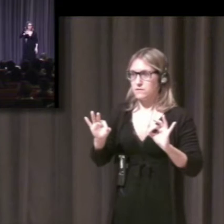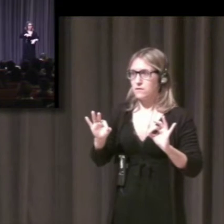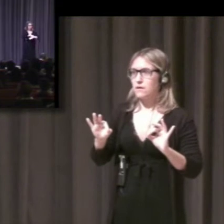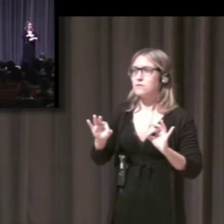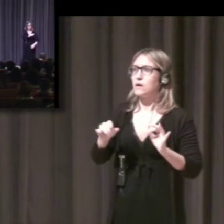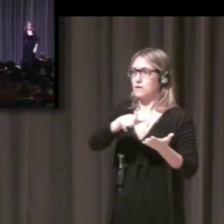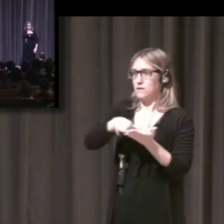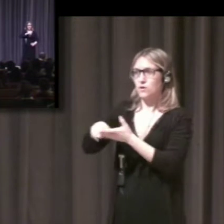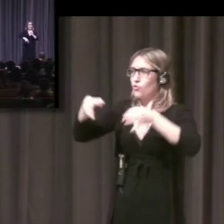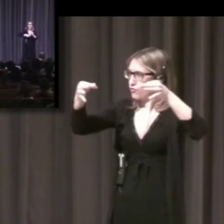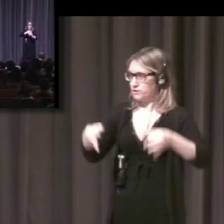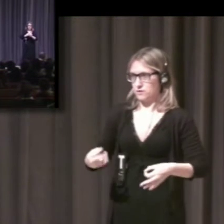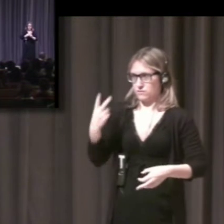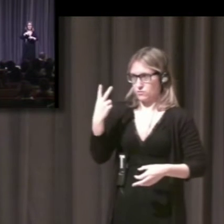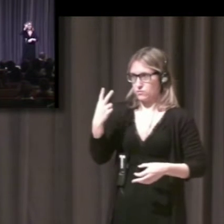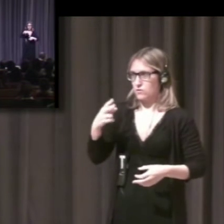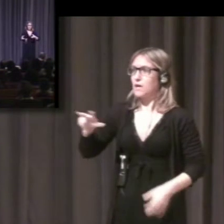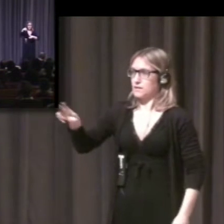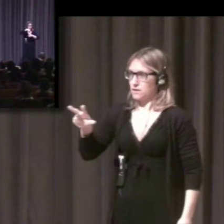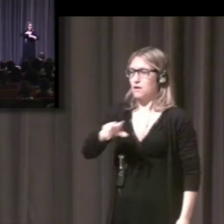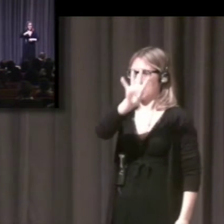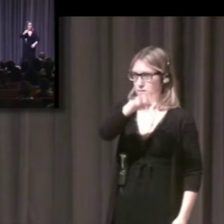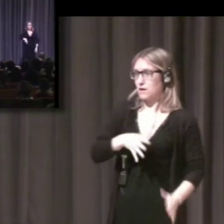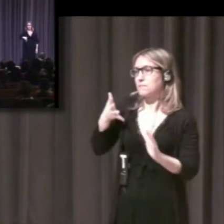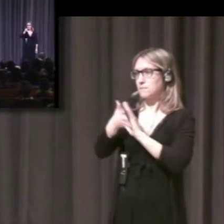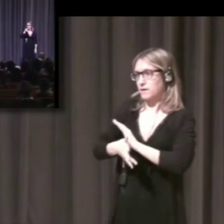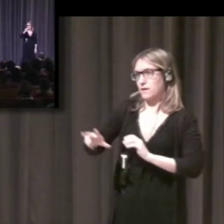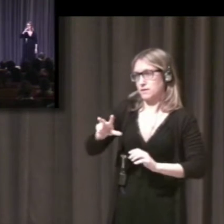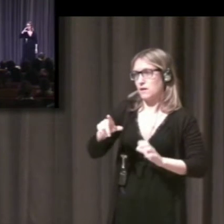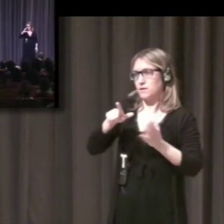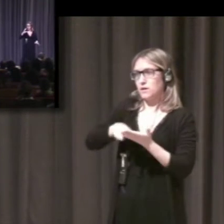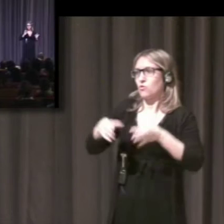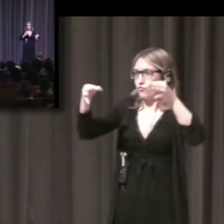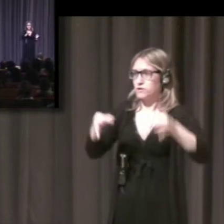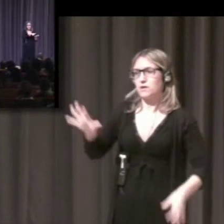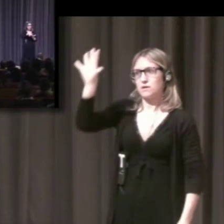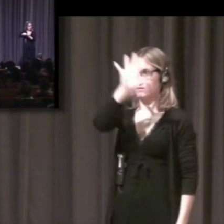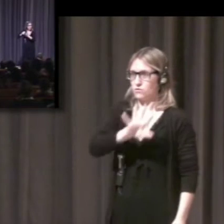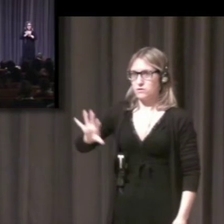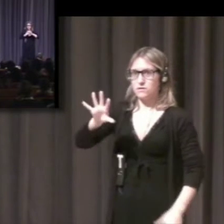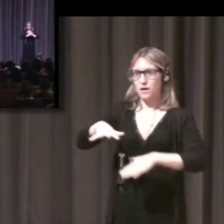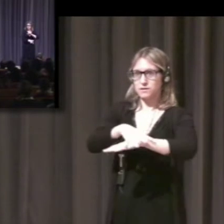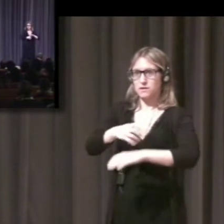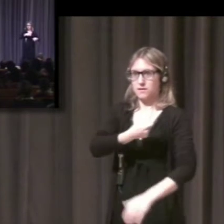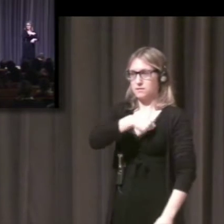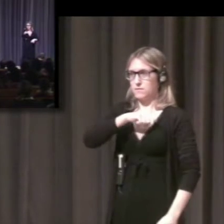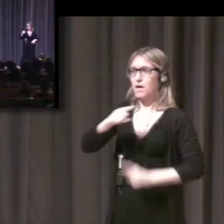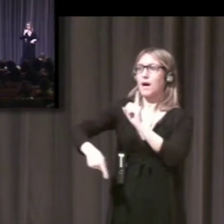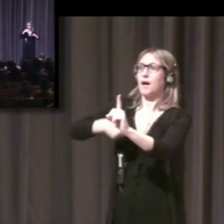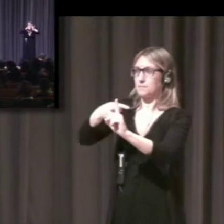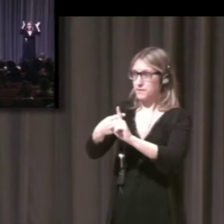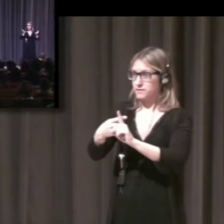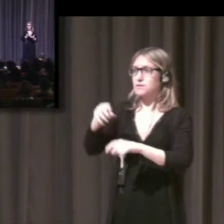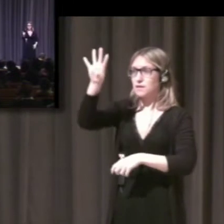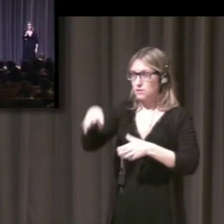la llengua de signes catalana. Les llengües de signes com sabeu vosaltres no són universals com